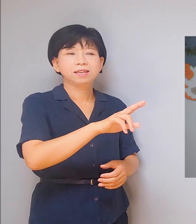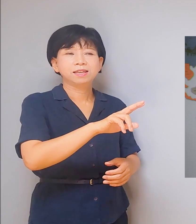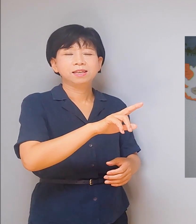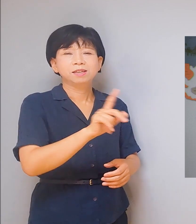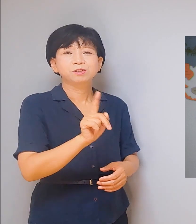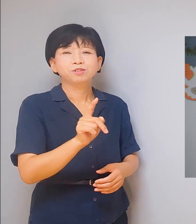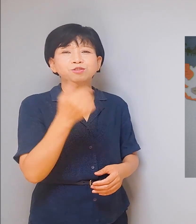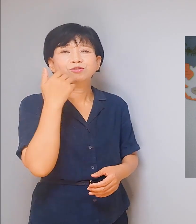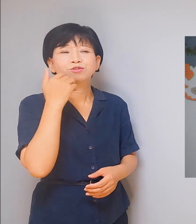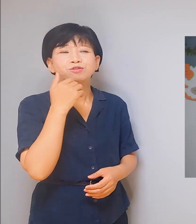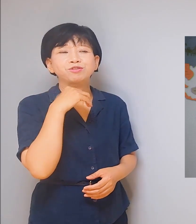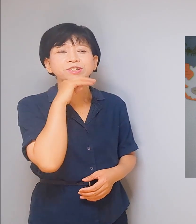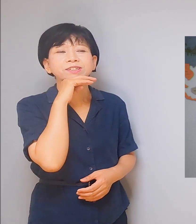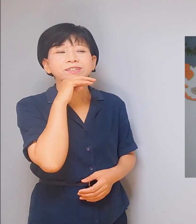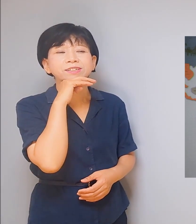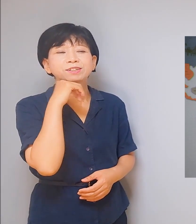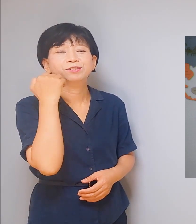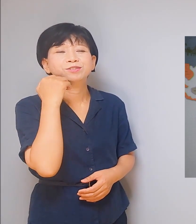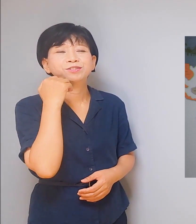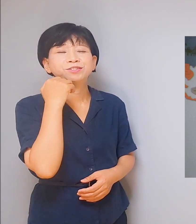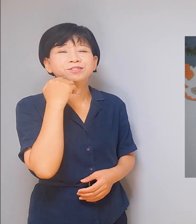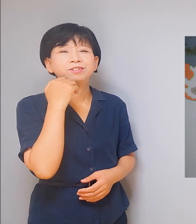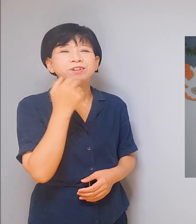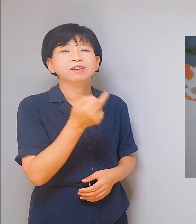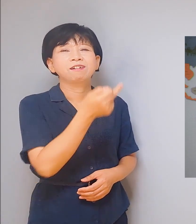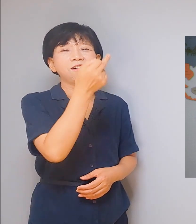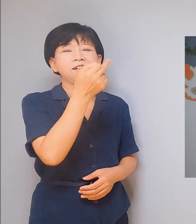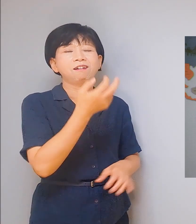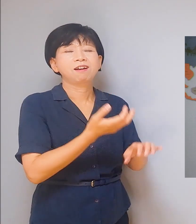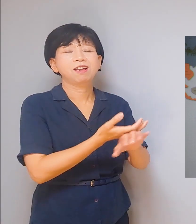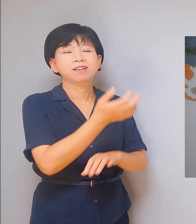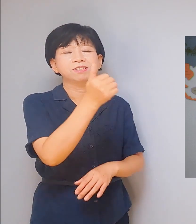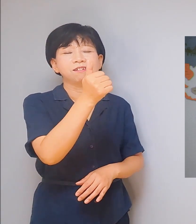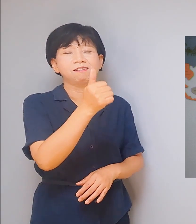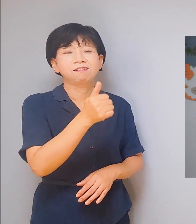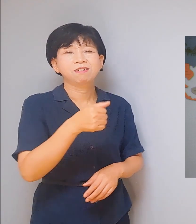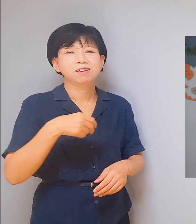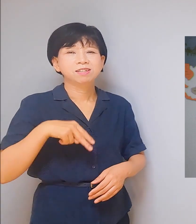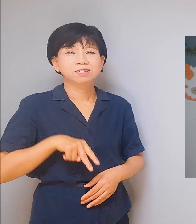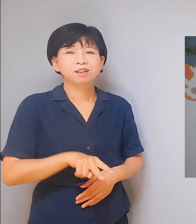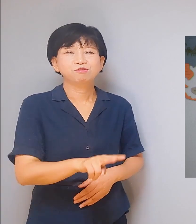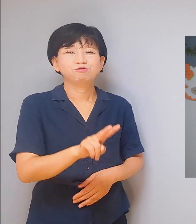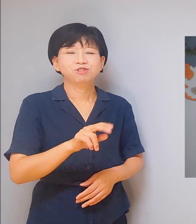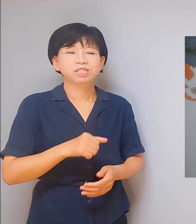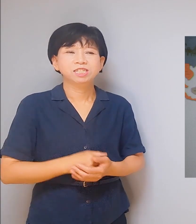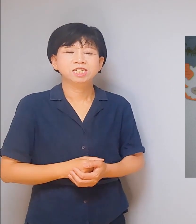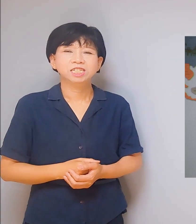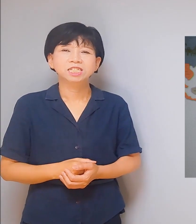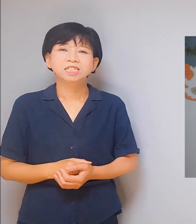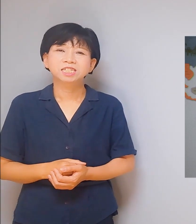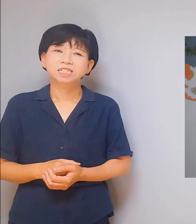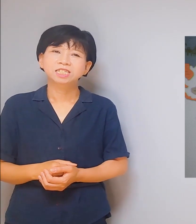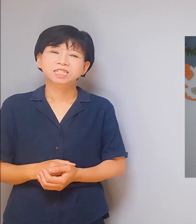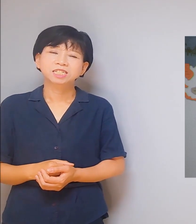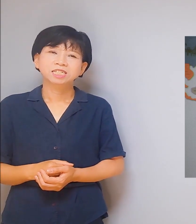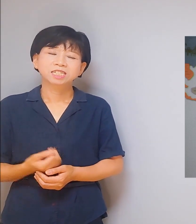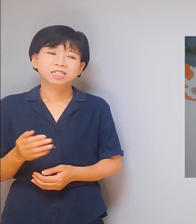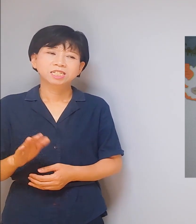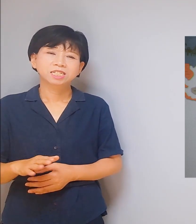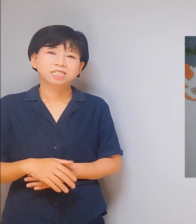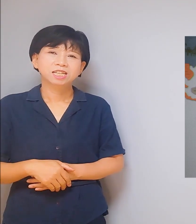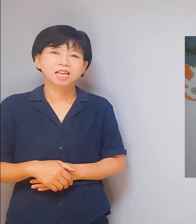있어요? 에서가 있죠. 에서. 사실 둘은 쌍둥이입니다. 같이 태어났어요.